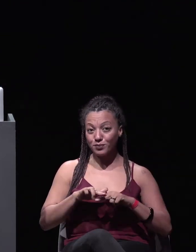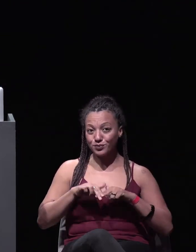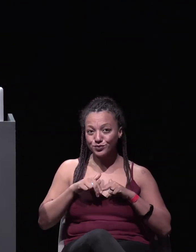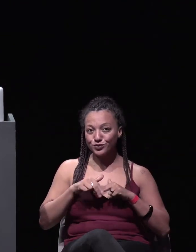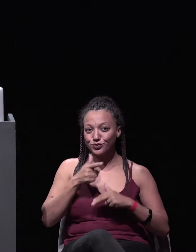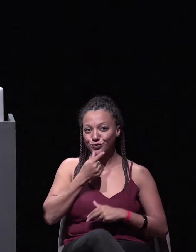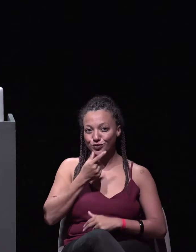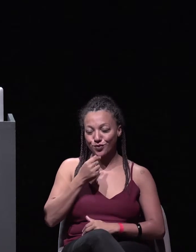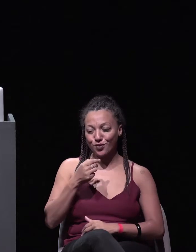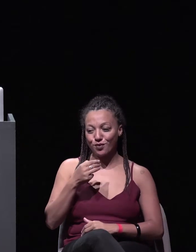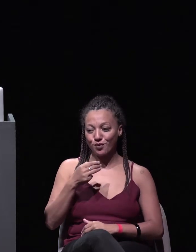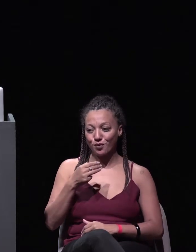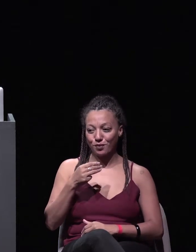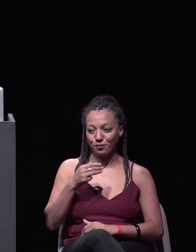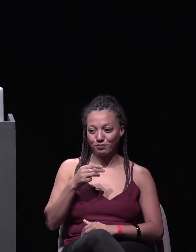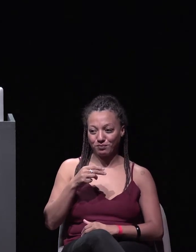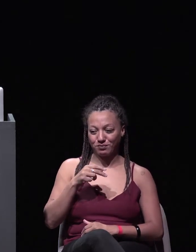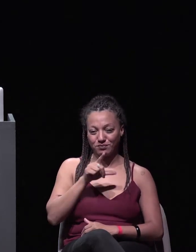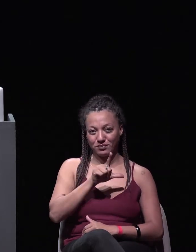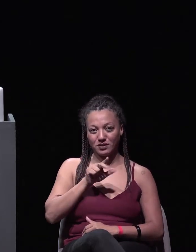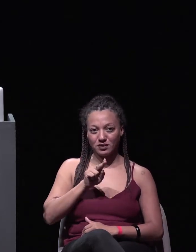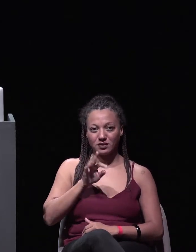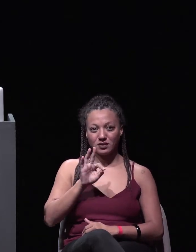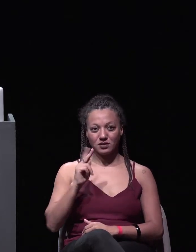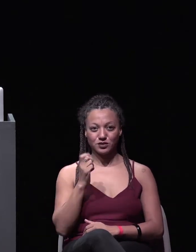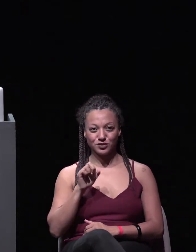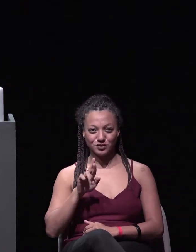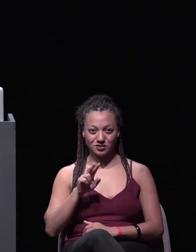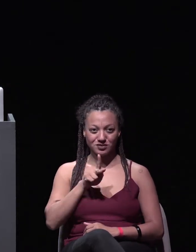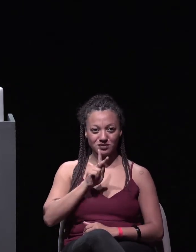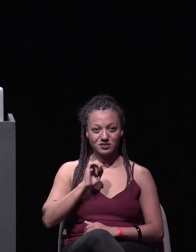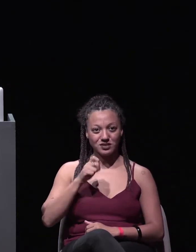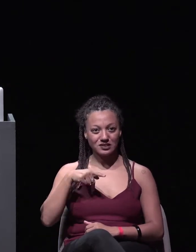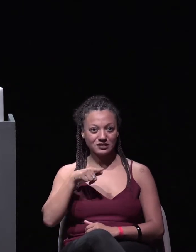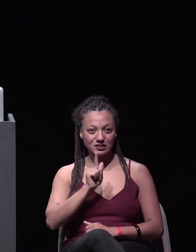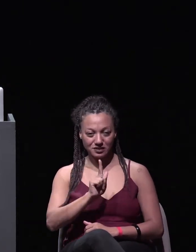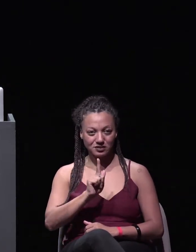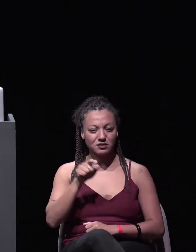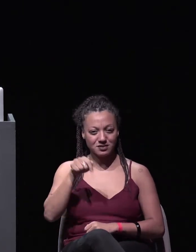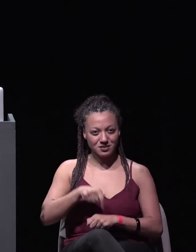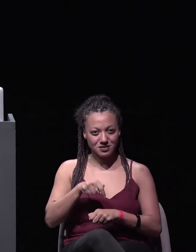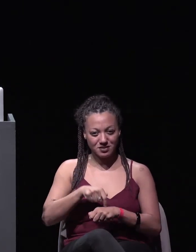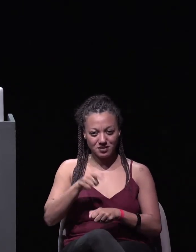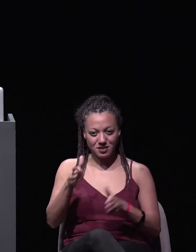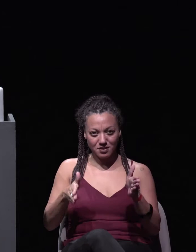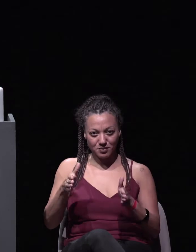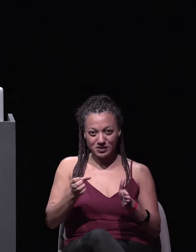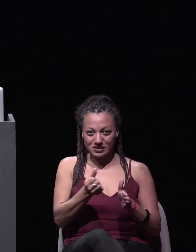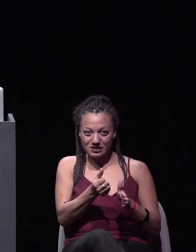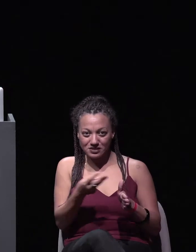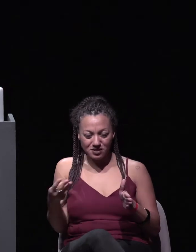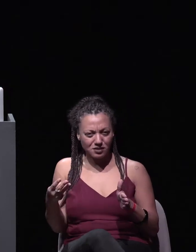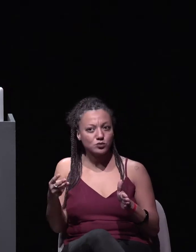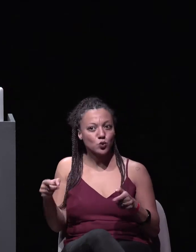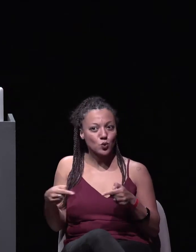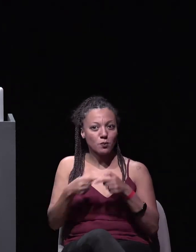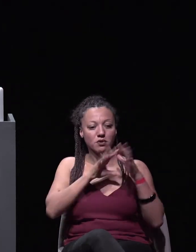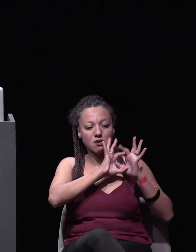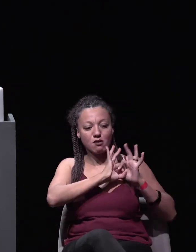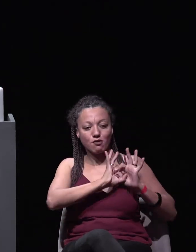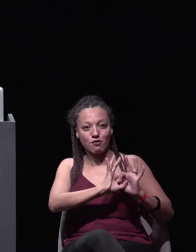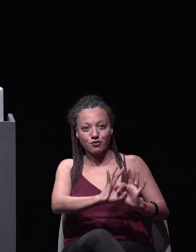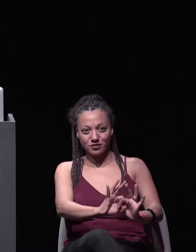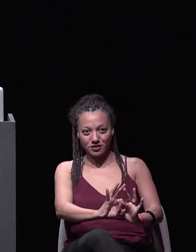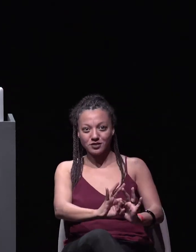naquele discurso, elas vão estar muito relacionadas, obviamente, a estes eventos e inúmeros outros numa história que é pródiga